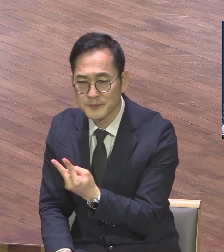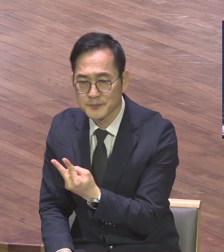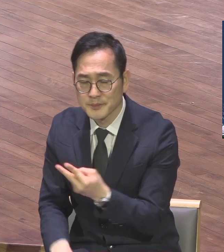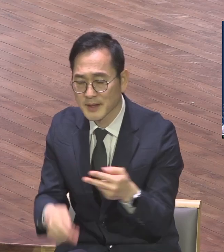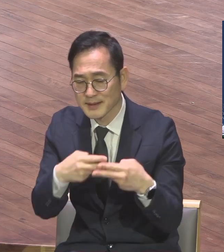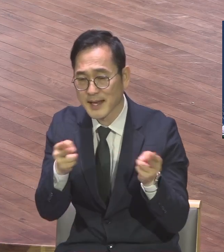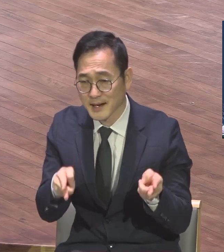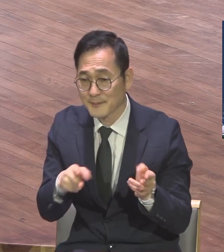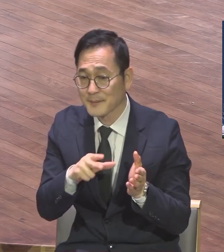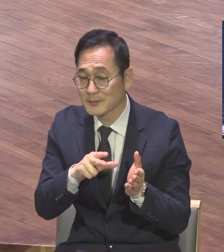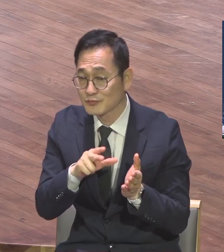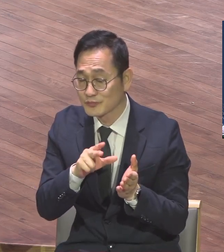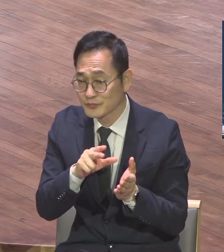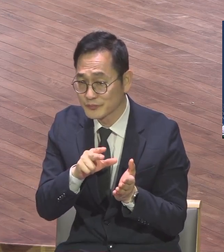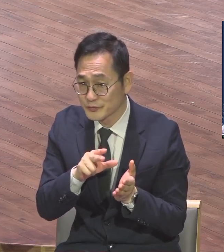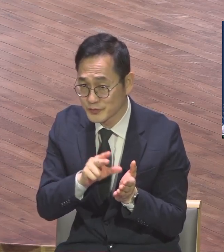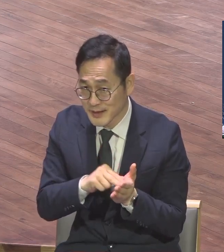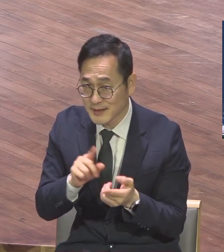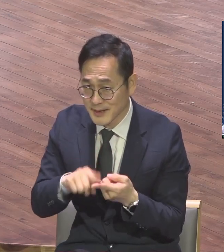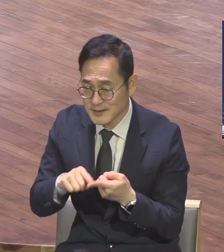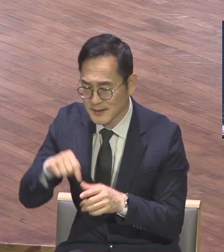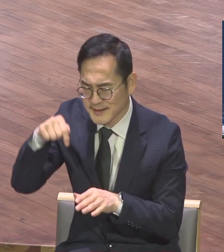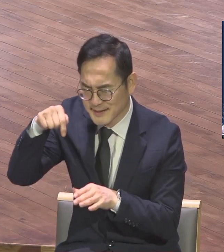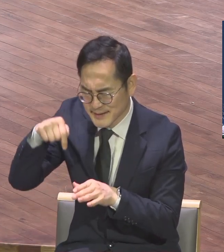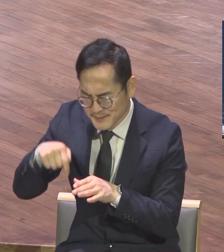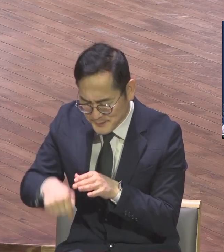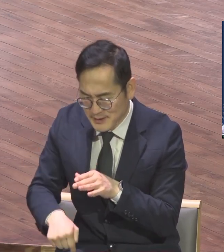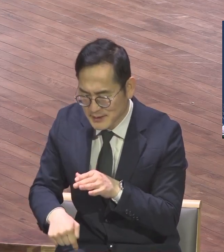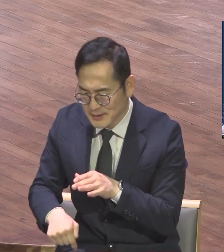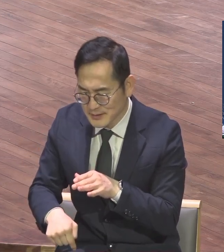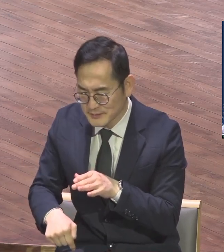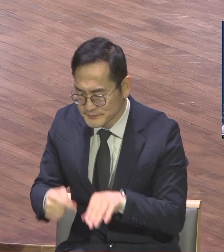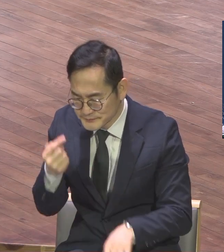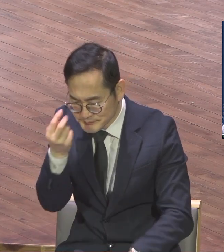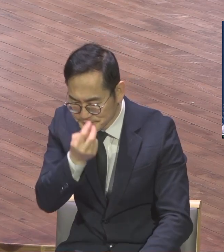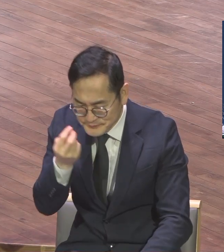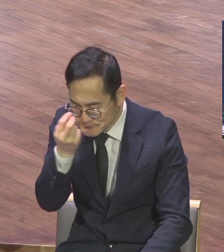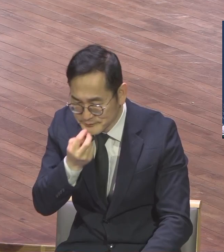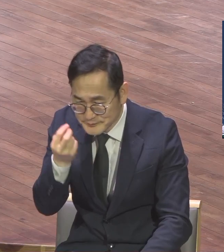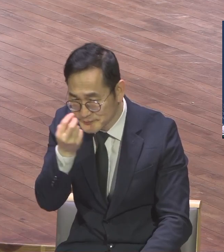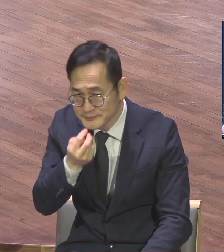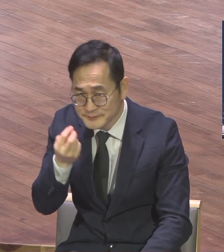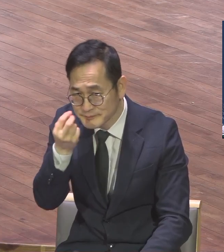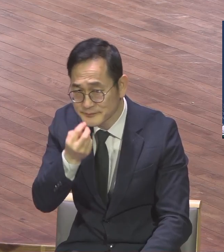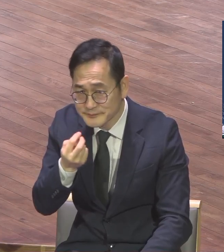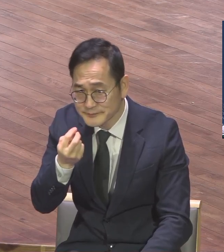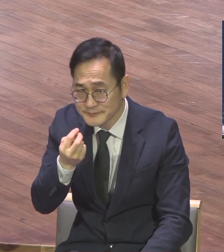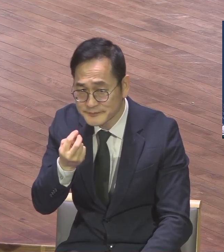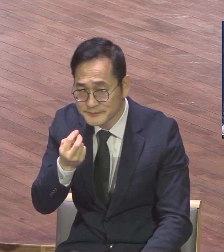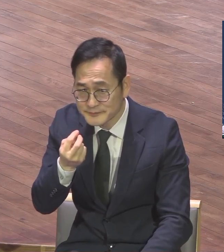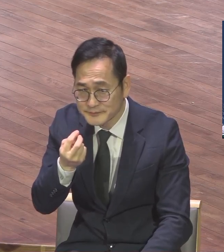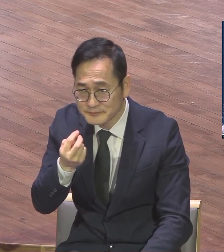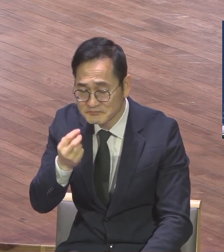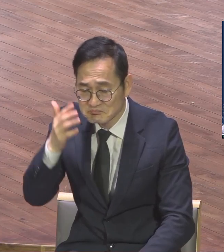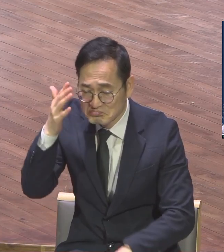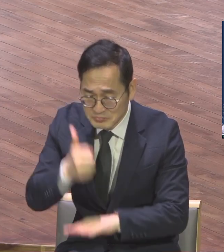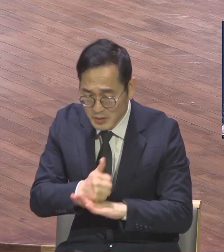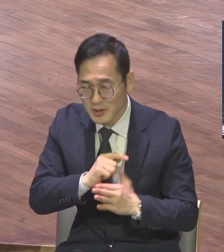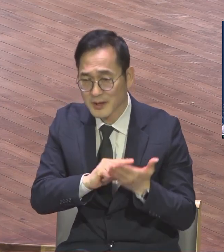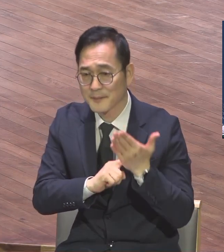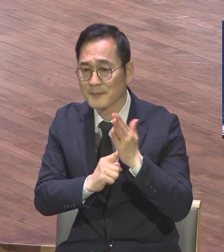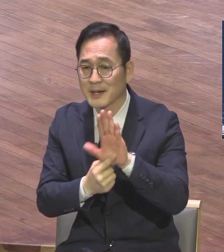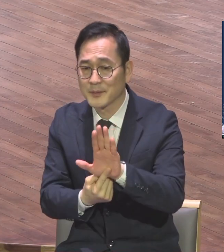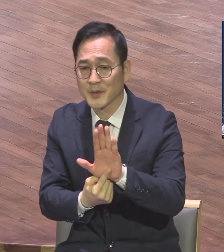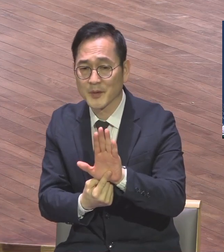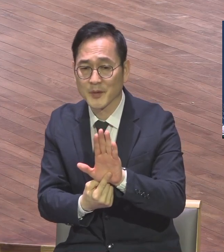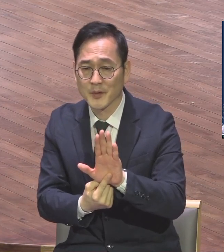다락방 문제를 심도 있게 또 이제 조사를 하고 결론을 발표해서